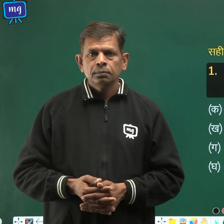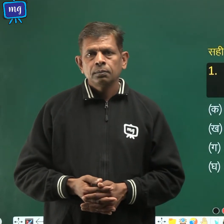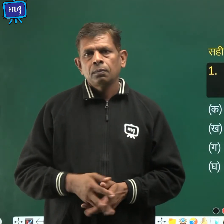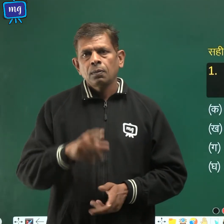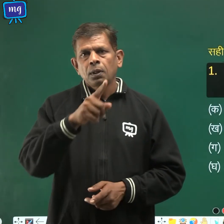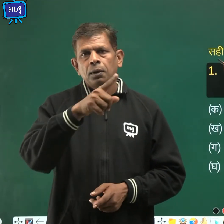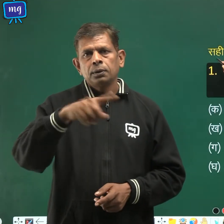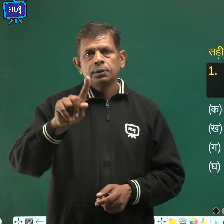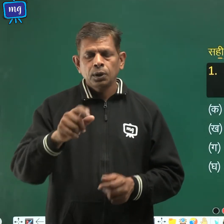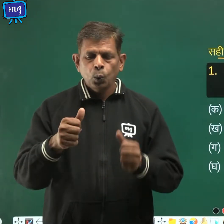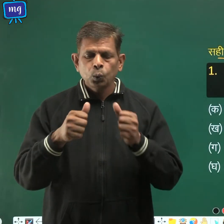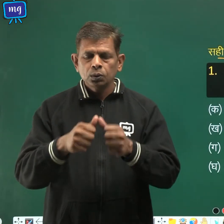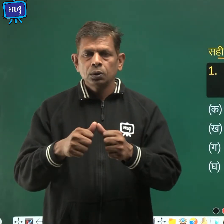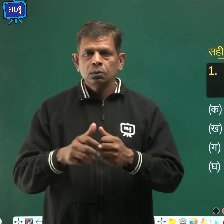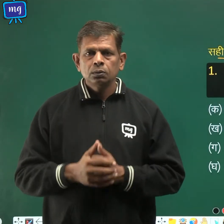सही उत्तर को